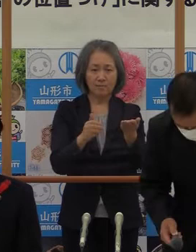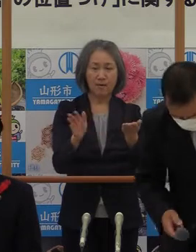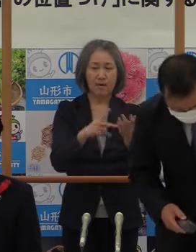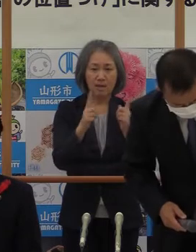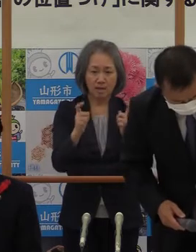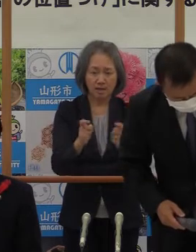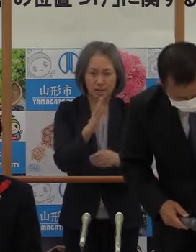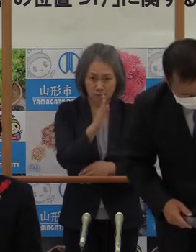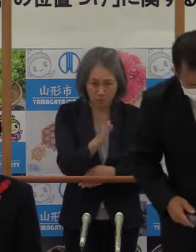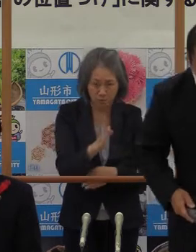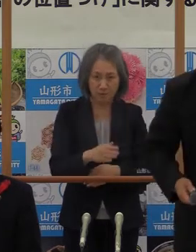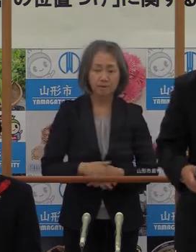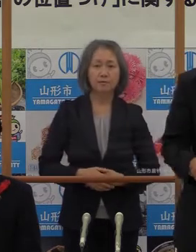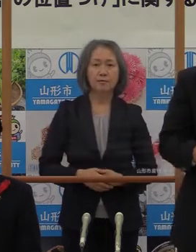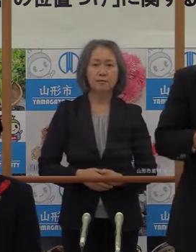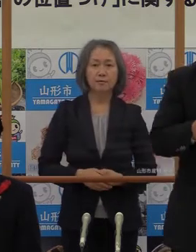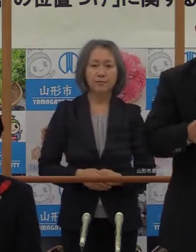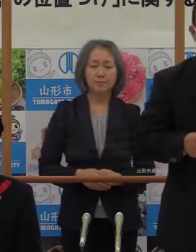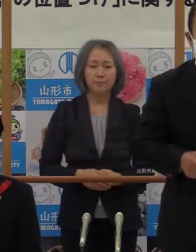します。